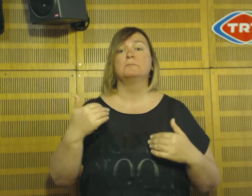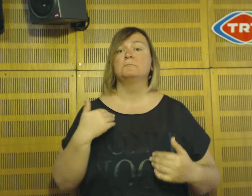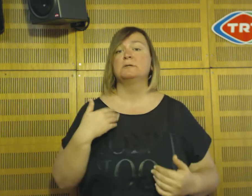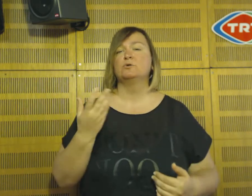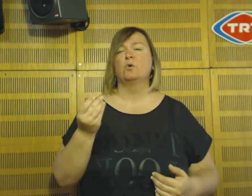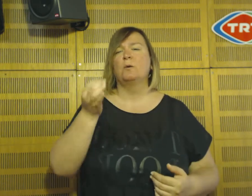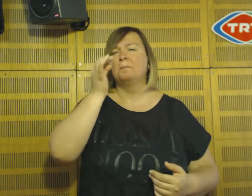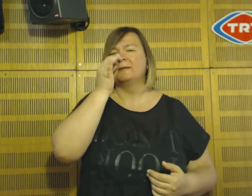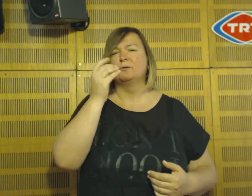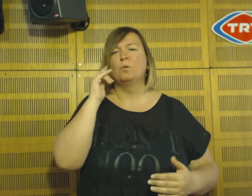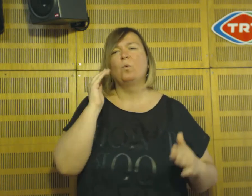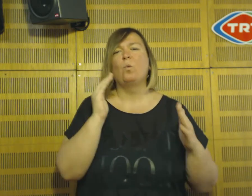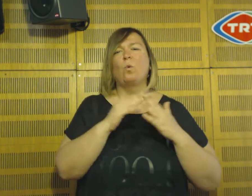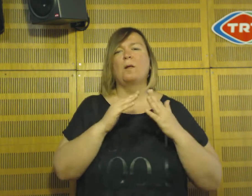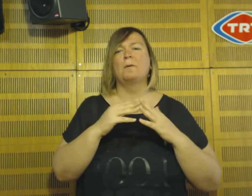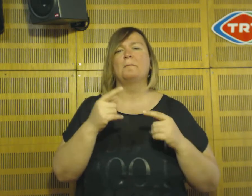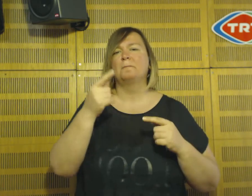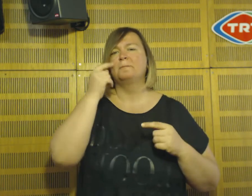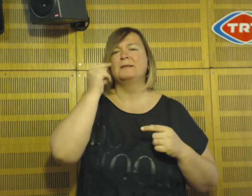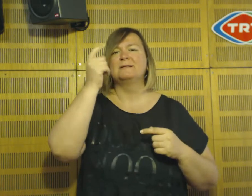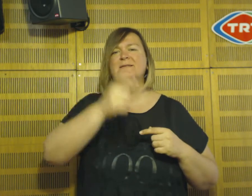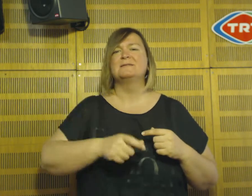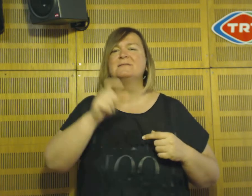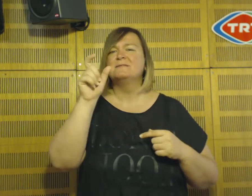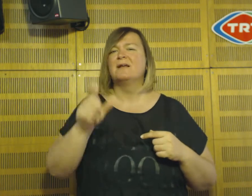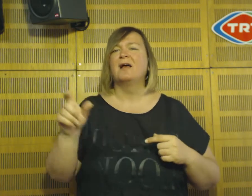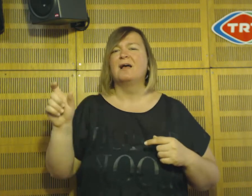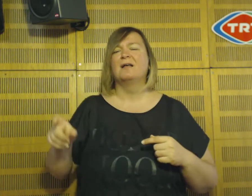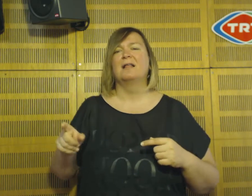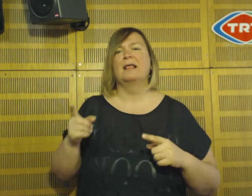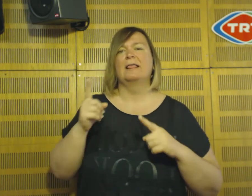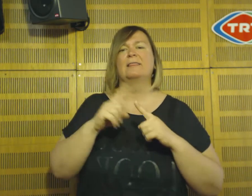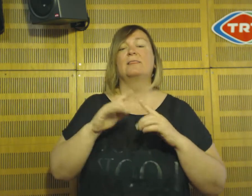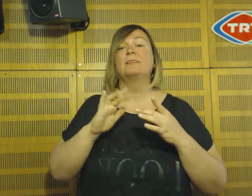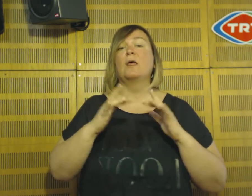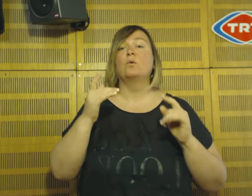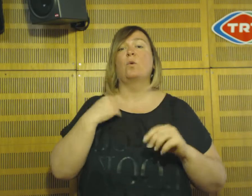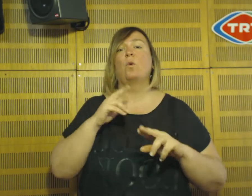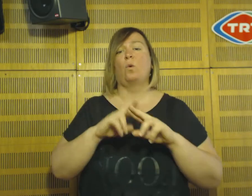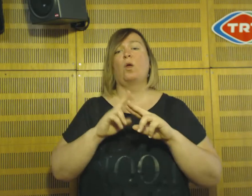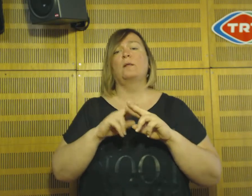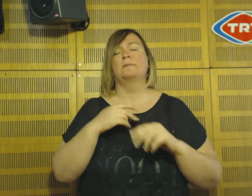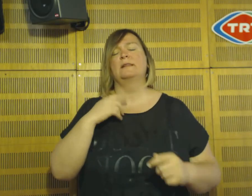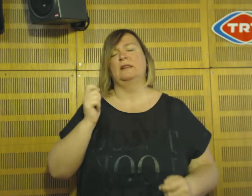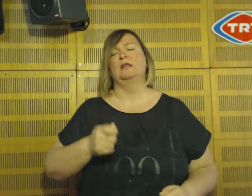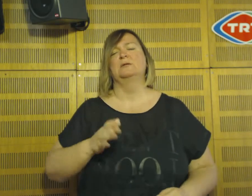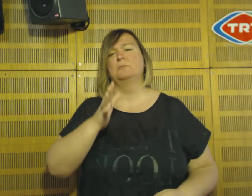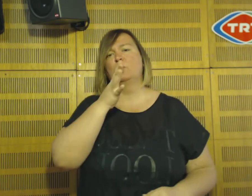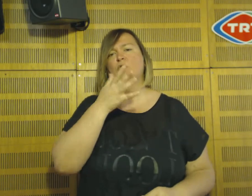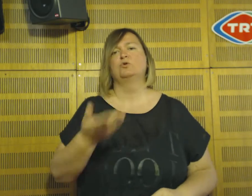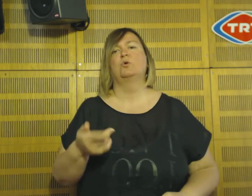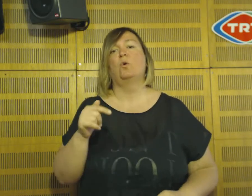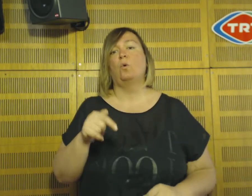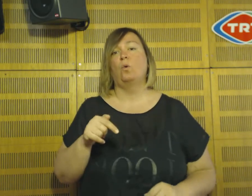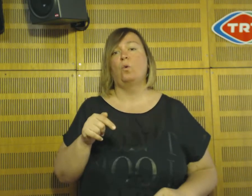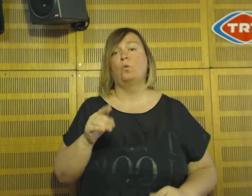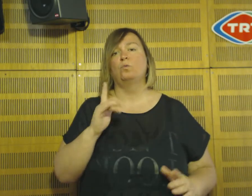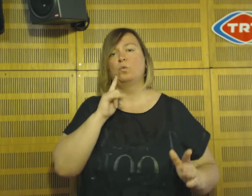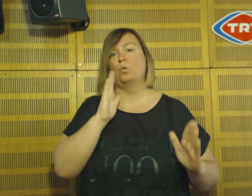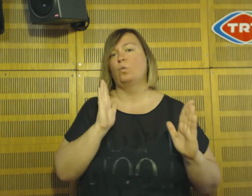basit uygulamalarla bireylere teknoloji üzerinden öğretim gerçekleştirebiliyoruz. O tarafa doğru yöneldik